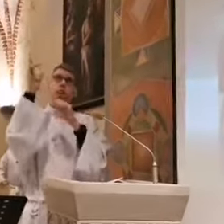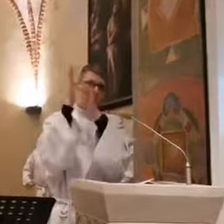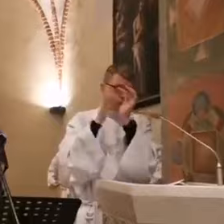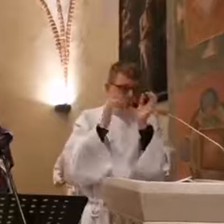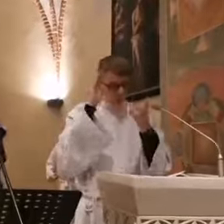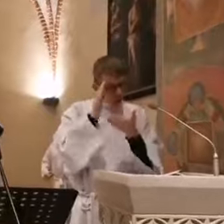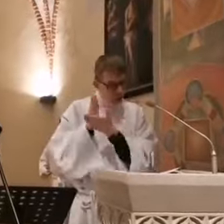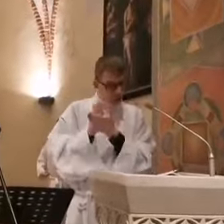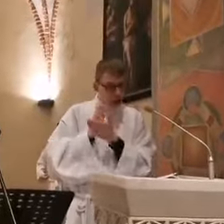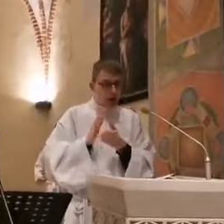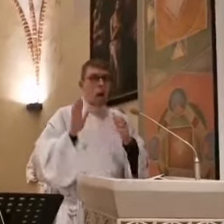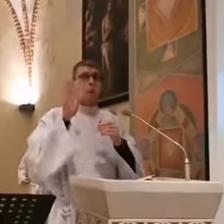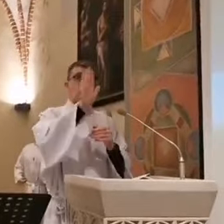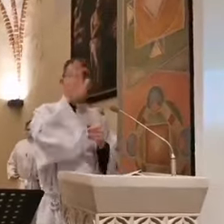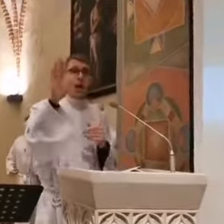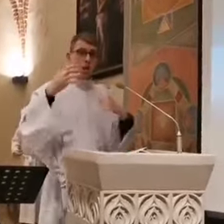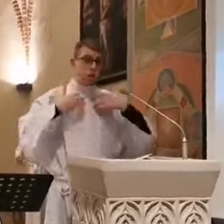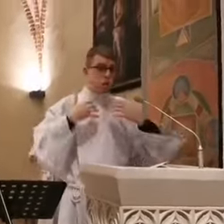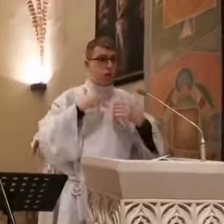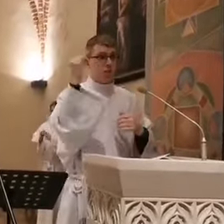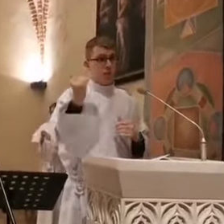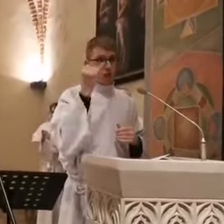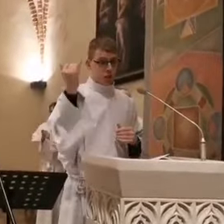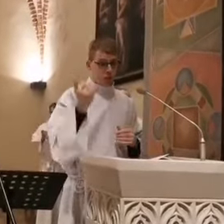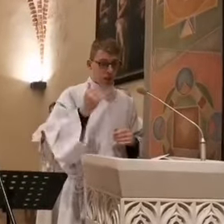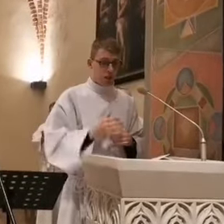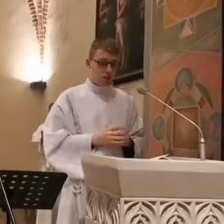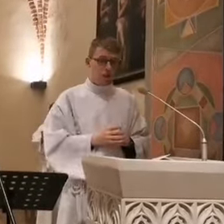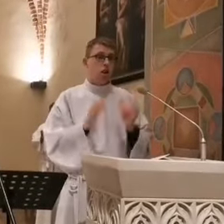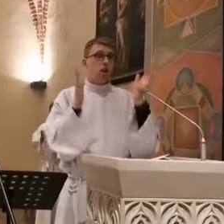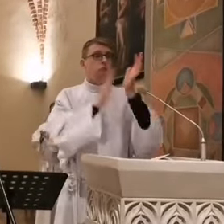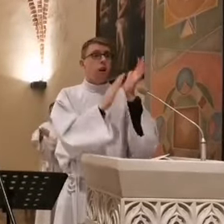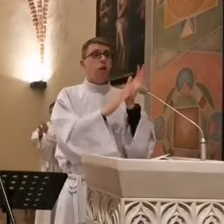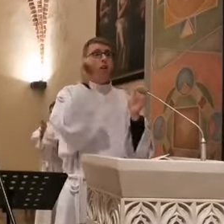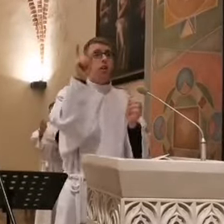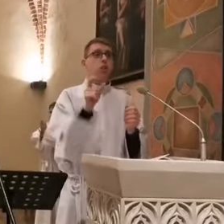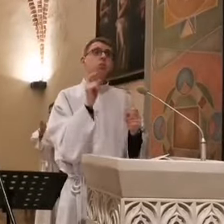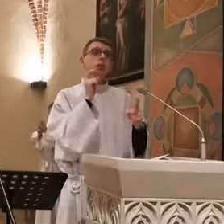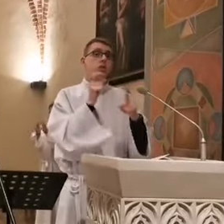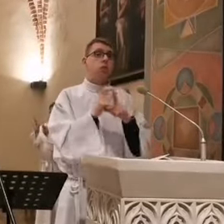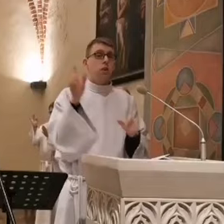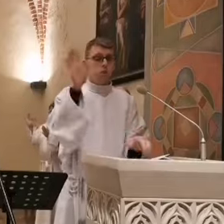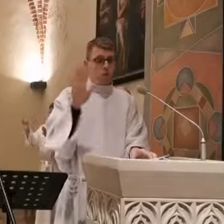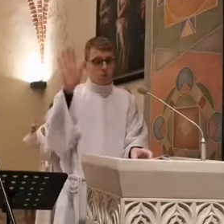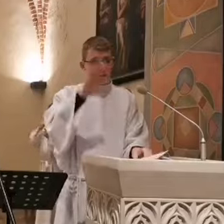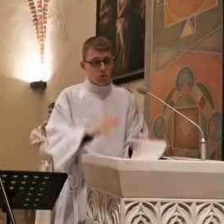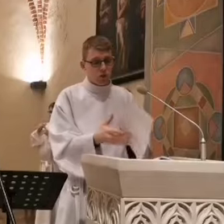w Niego wierzy, ma życie wieczne. Chwała Tobie.